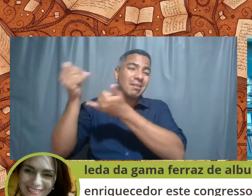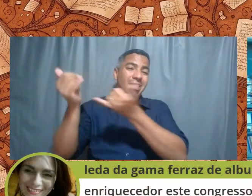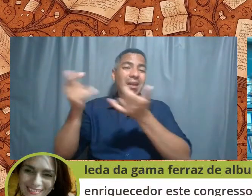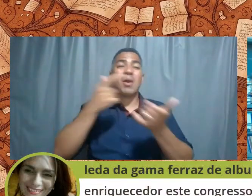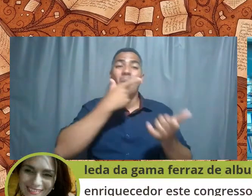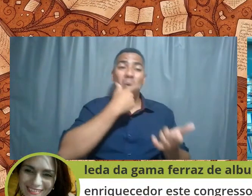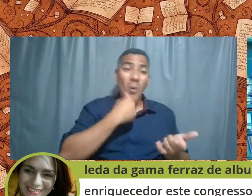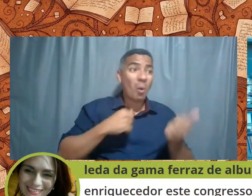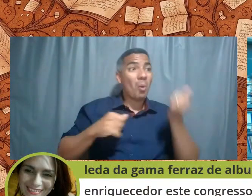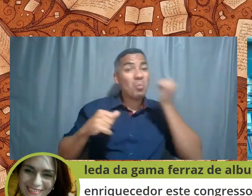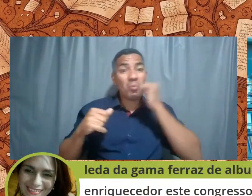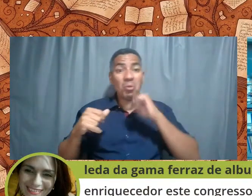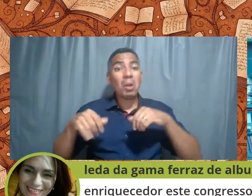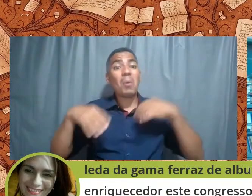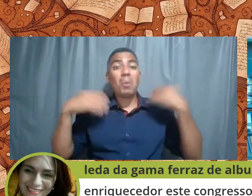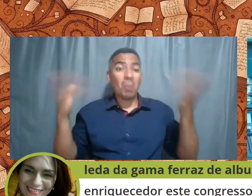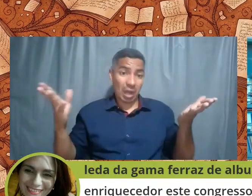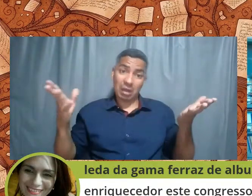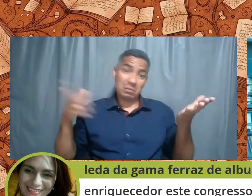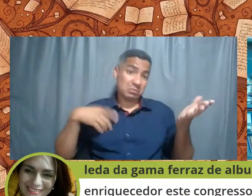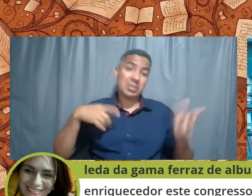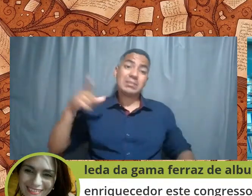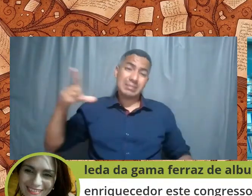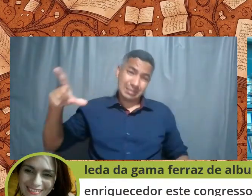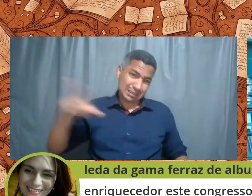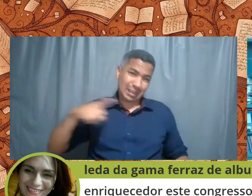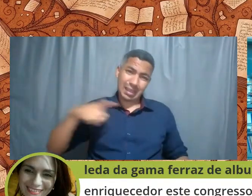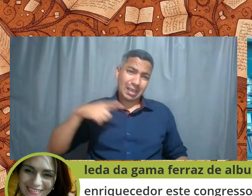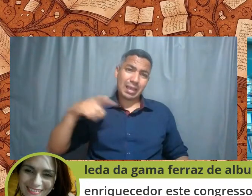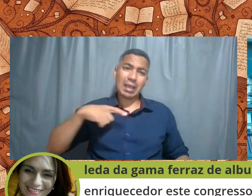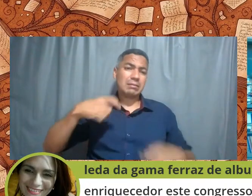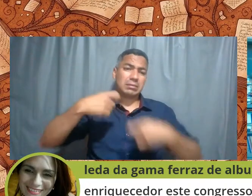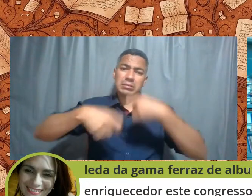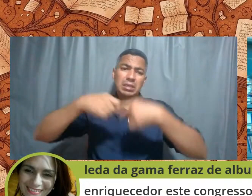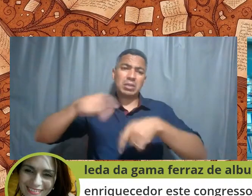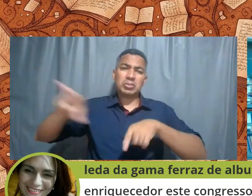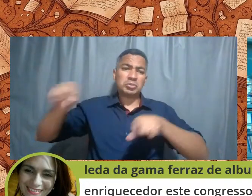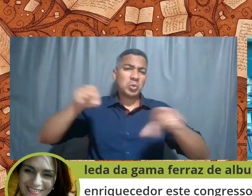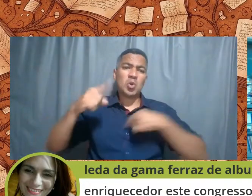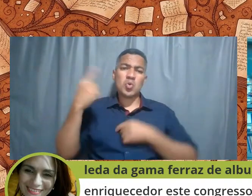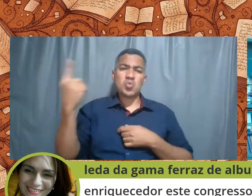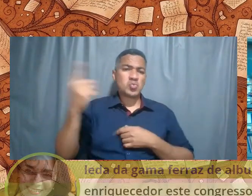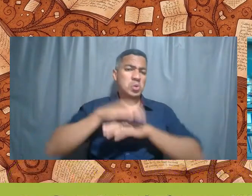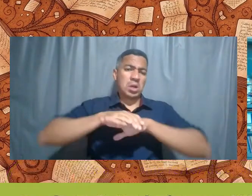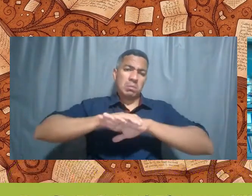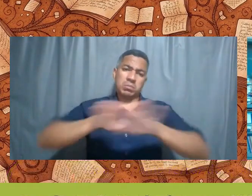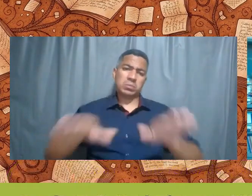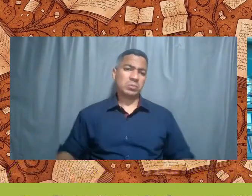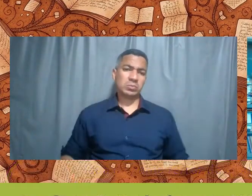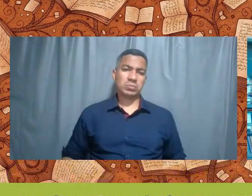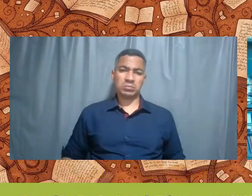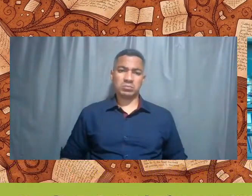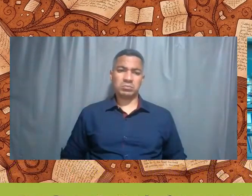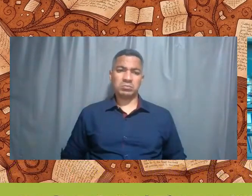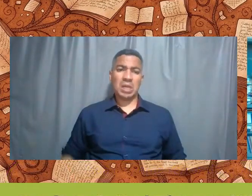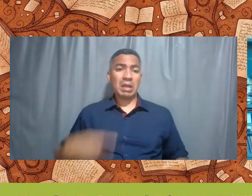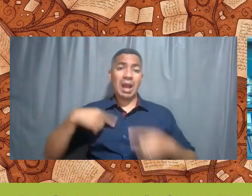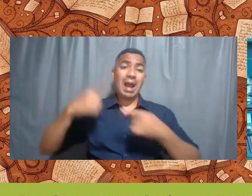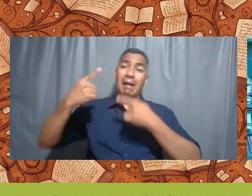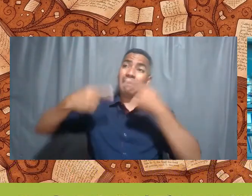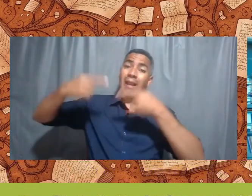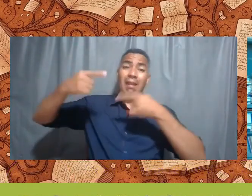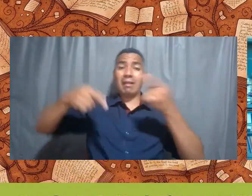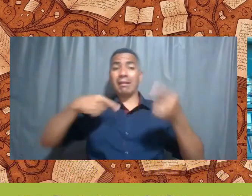mulher. Você tem um sexo e ponto final, porque isso é uma questão de diferenças biológicas com consequências